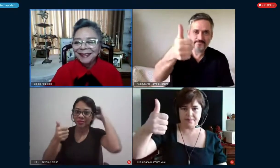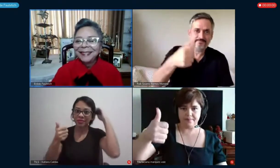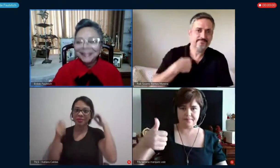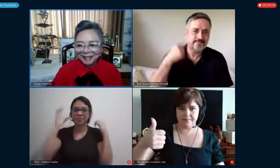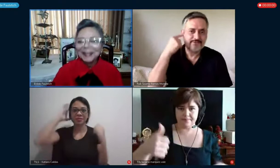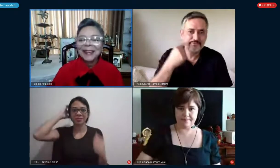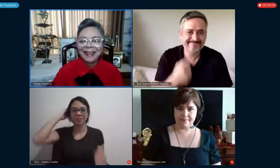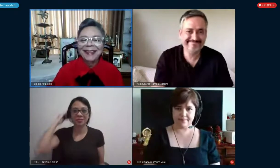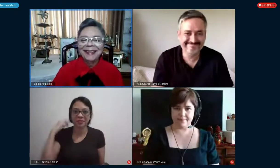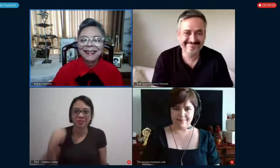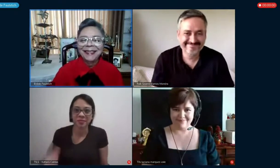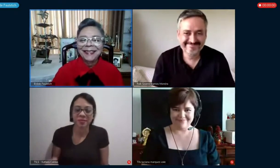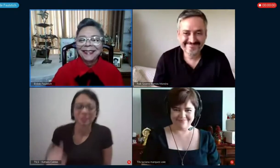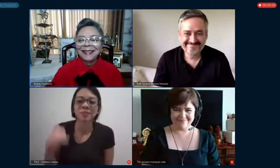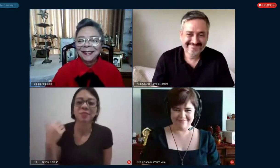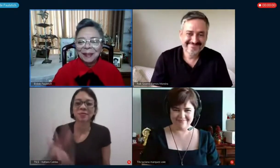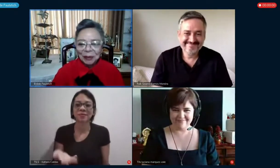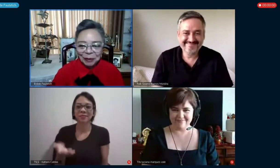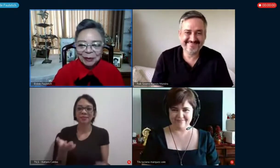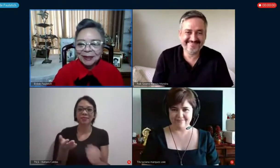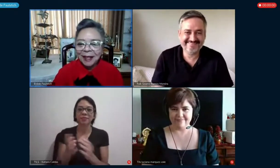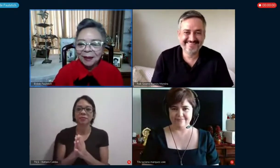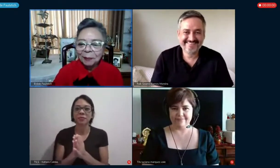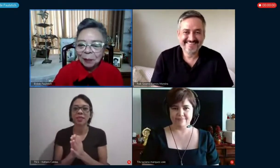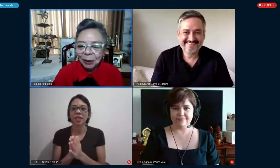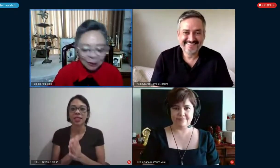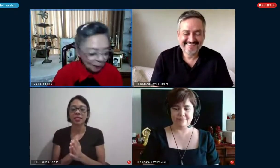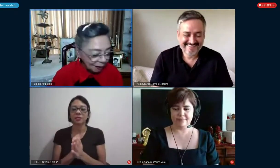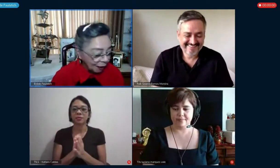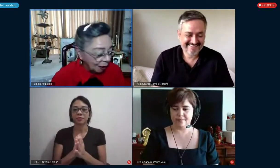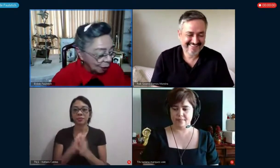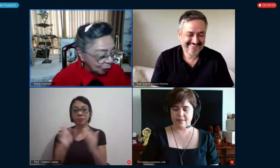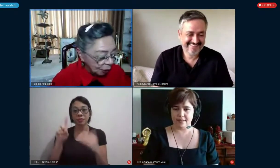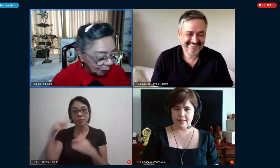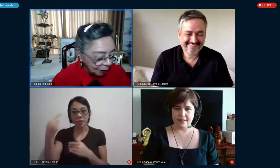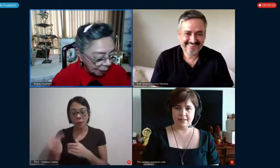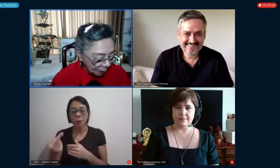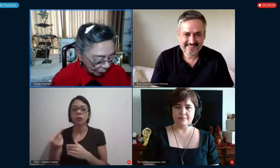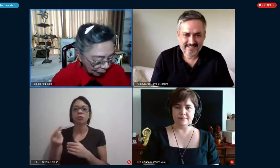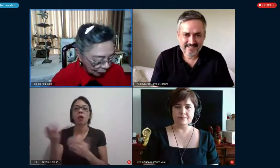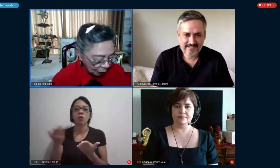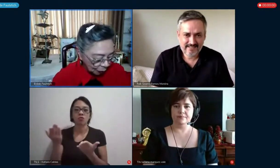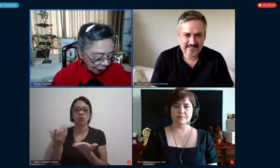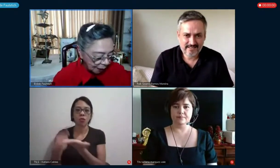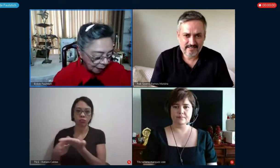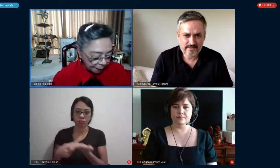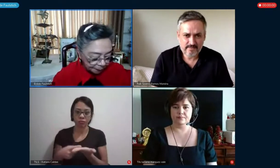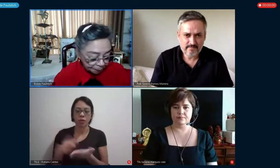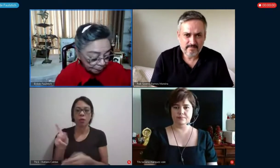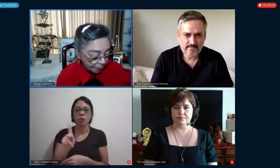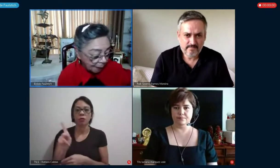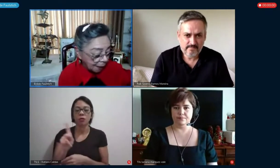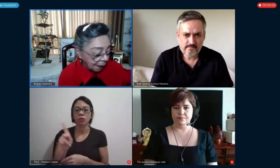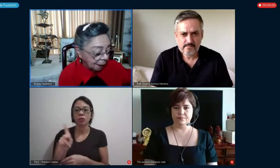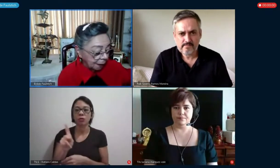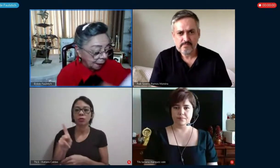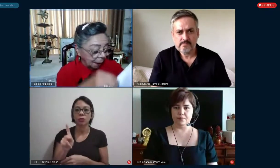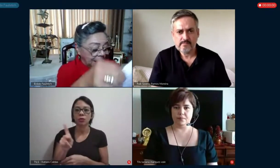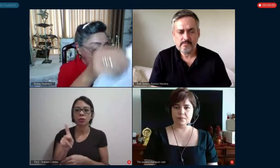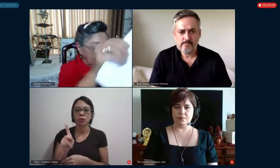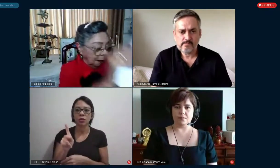Estão, né? Ok. Então, vamos. Quem? A próxima. Eu chamo, então, a professora.